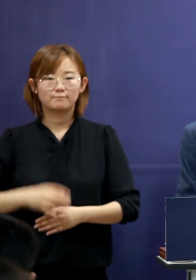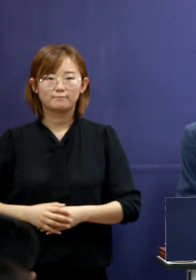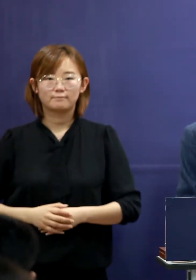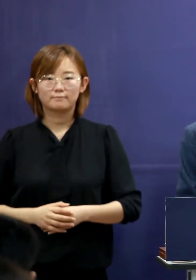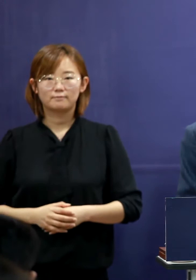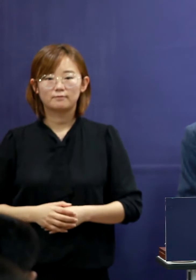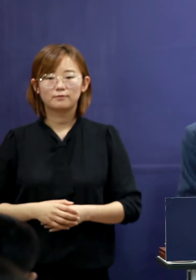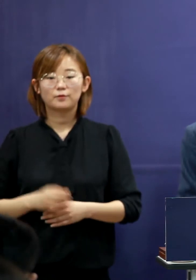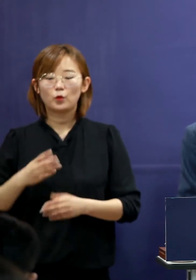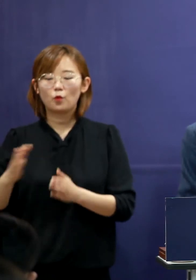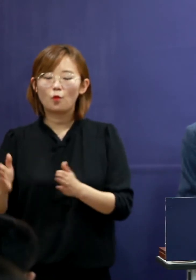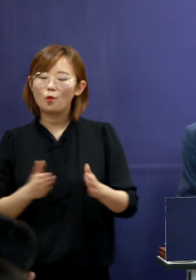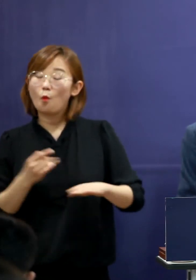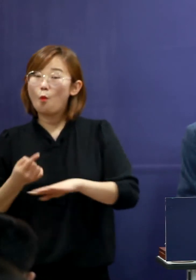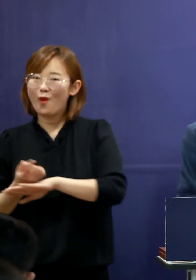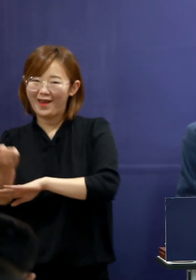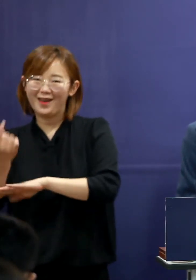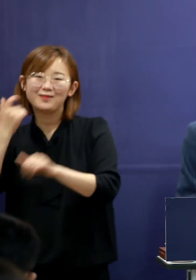없는 건데,